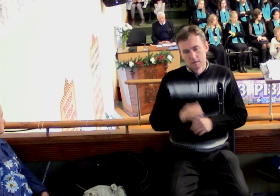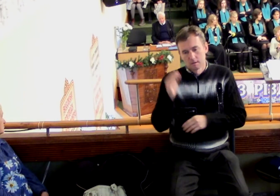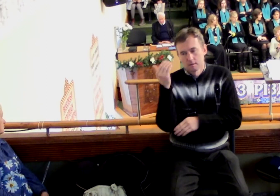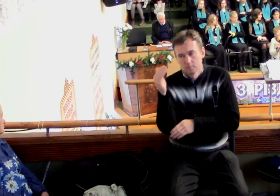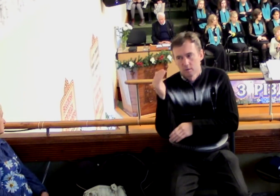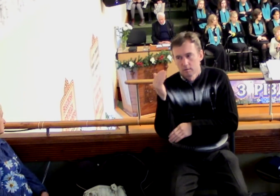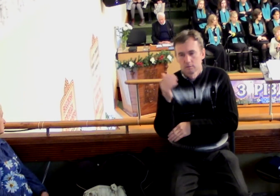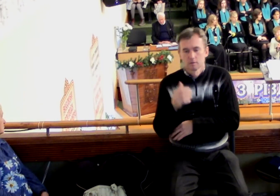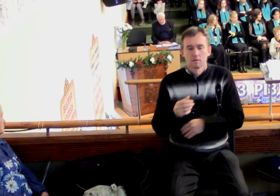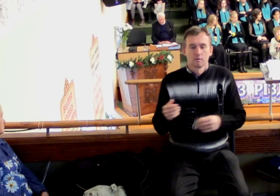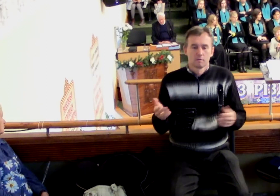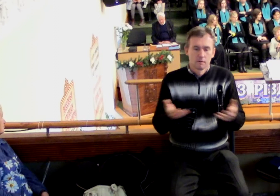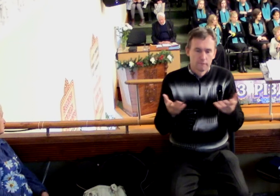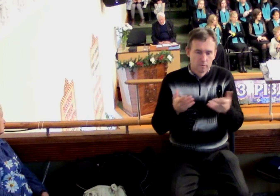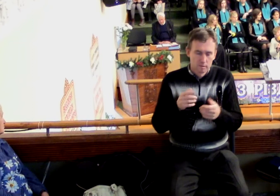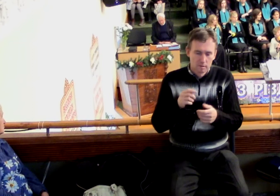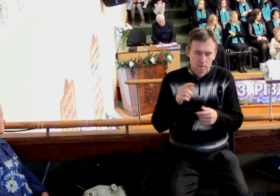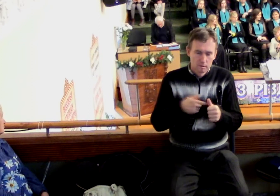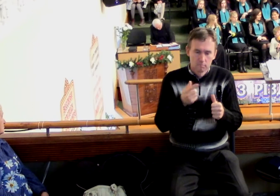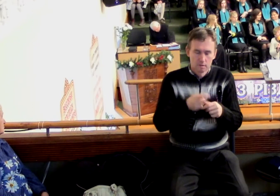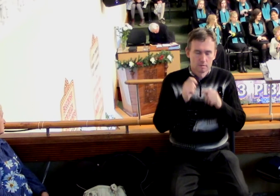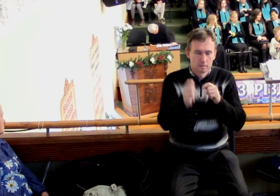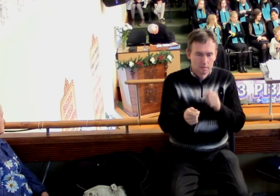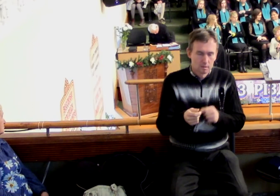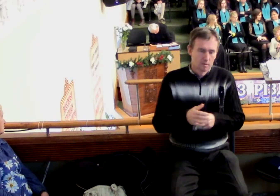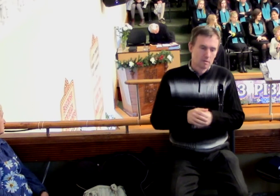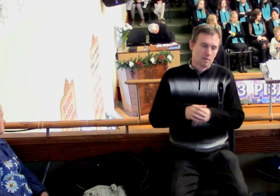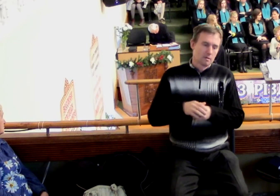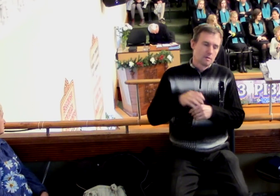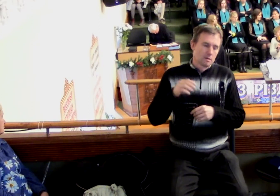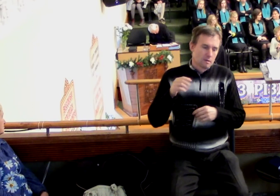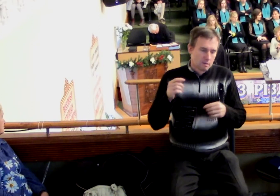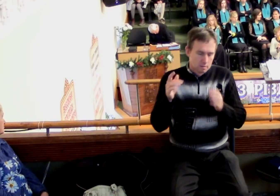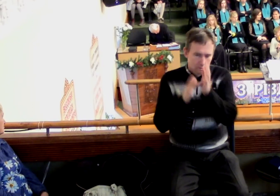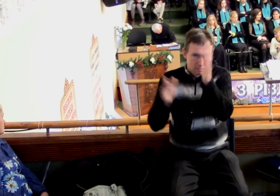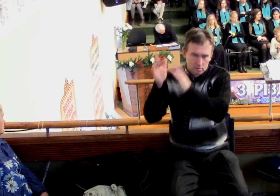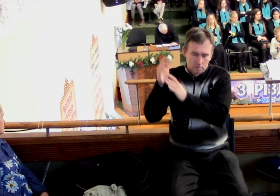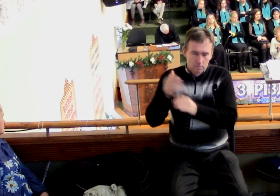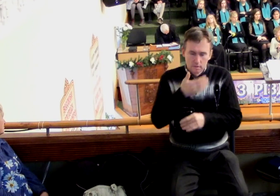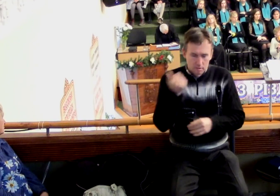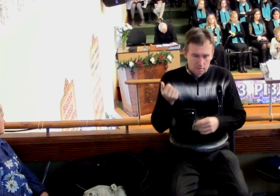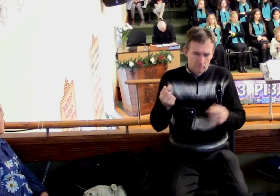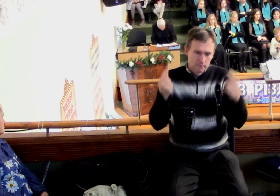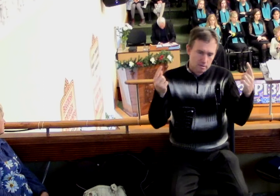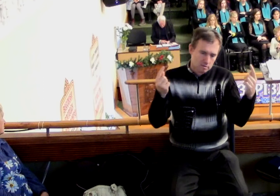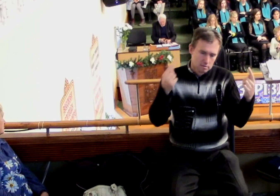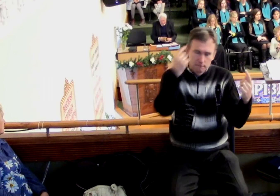ребенок, кого Иисусом нарекли. В нем нет величия и